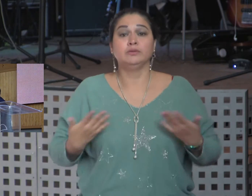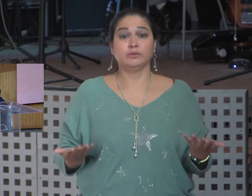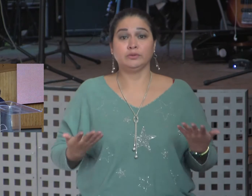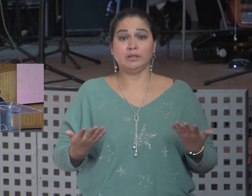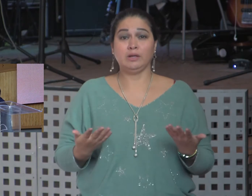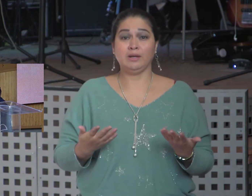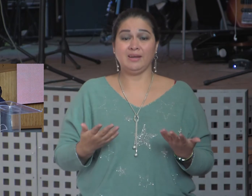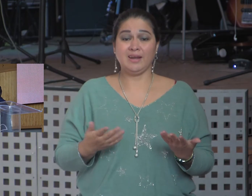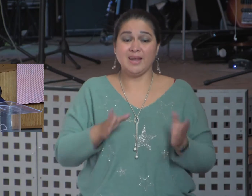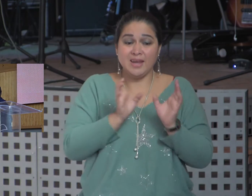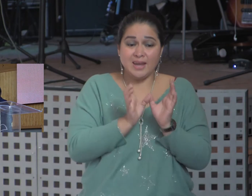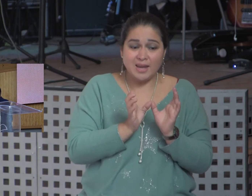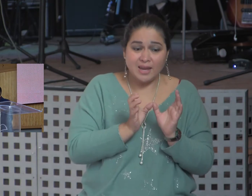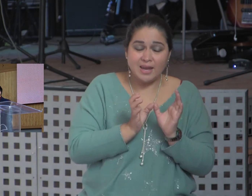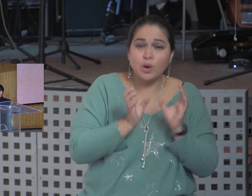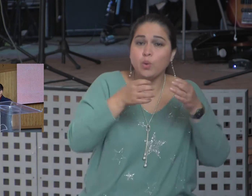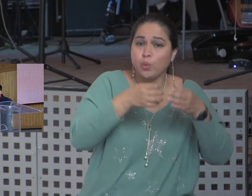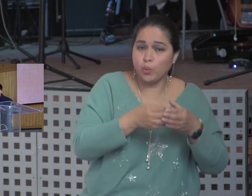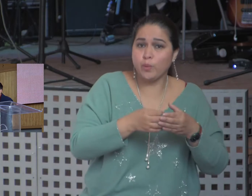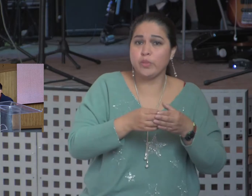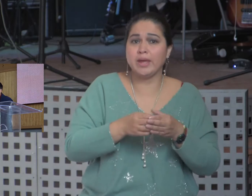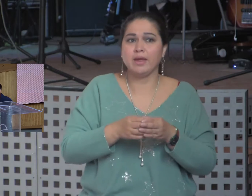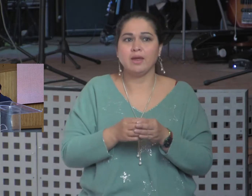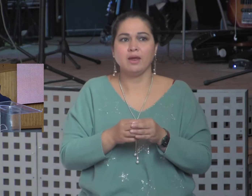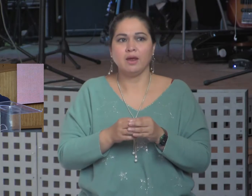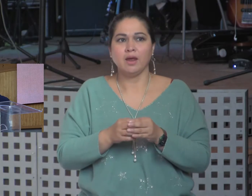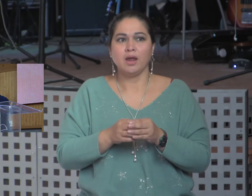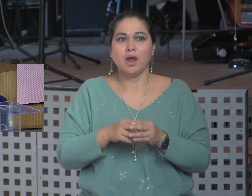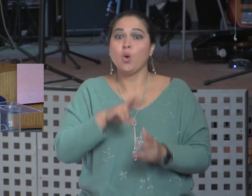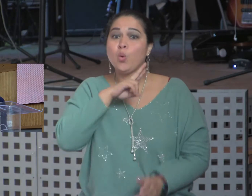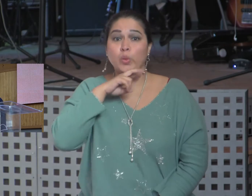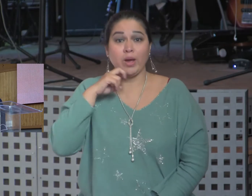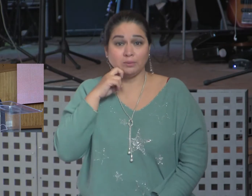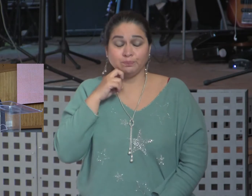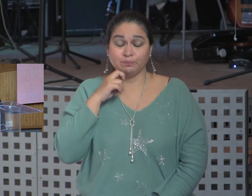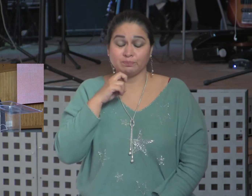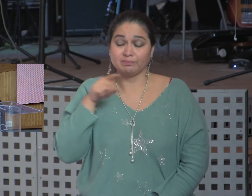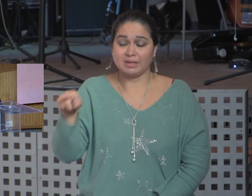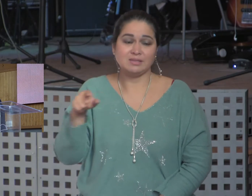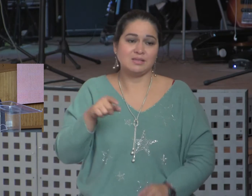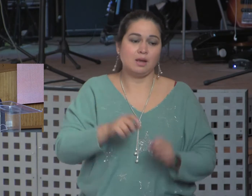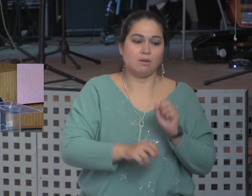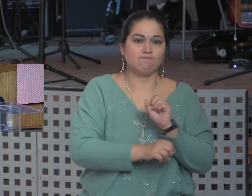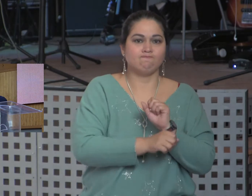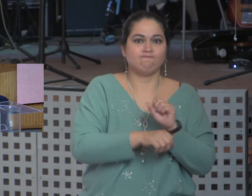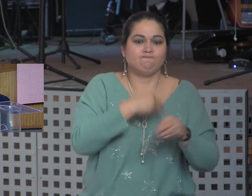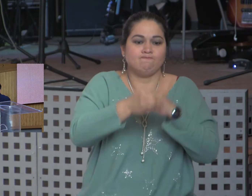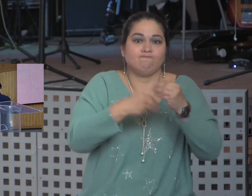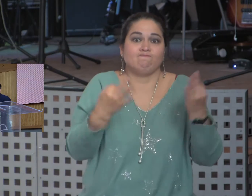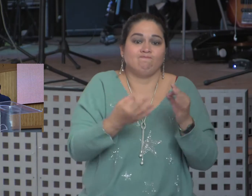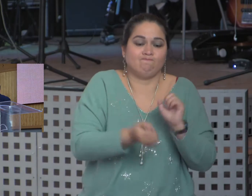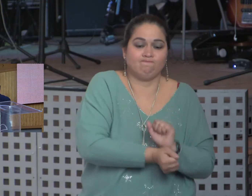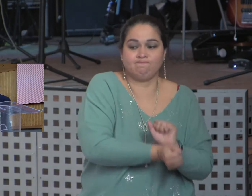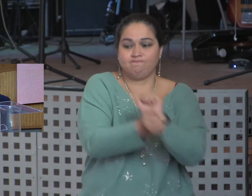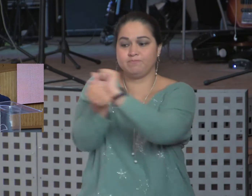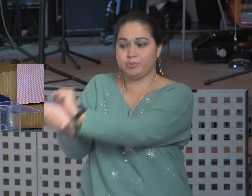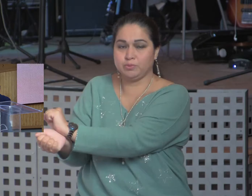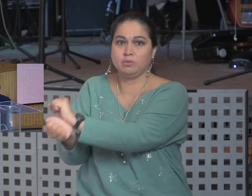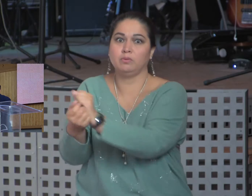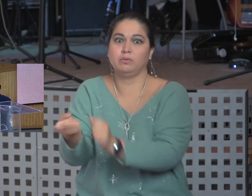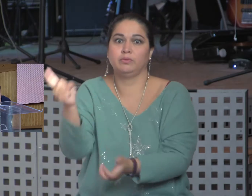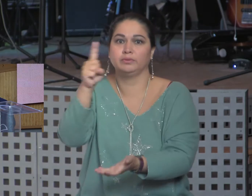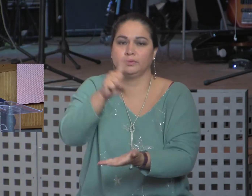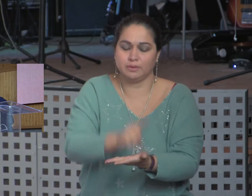en cautividad a Babilonia. ¿Te parece un tiempo suficientemente difícil? Vuelta a la